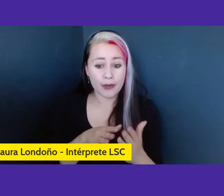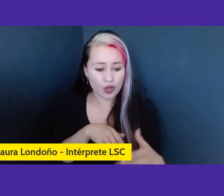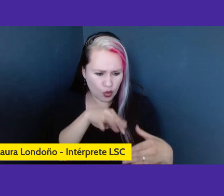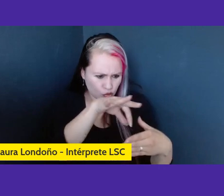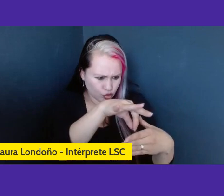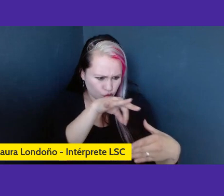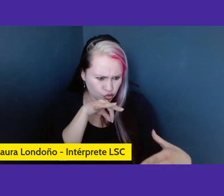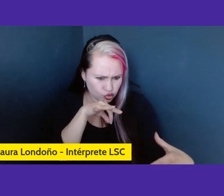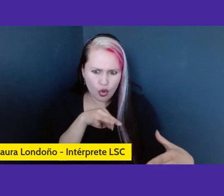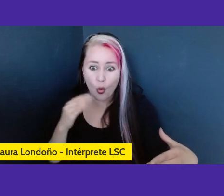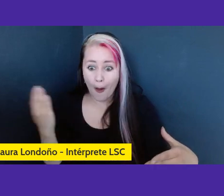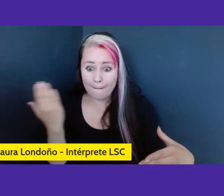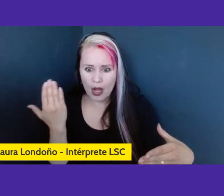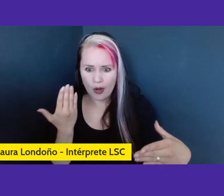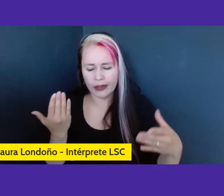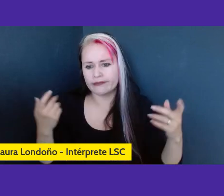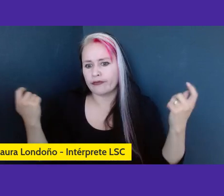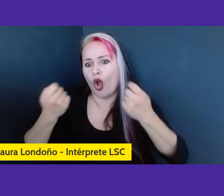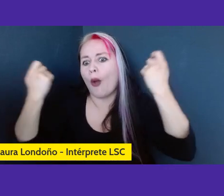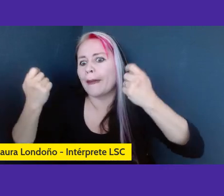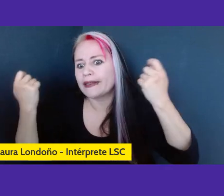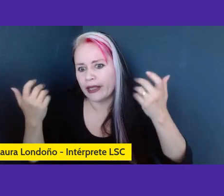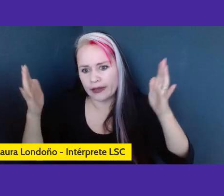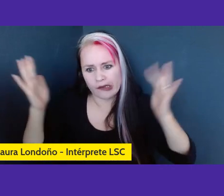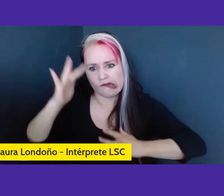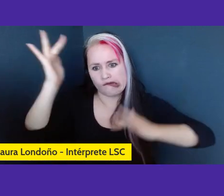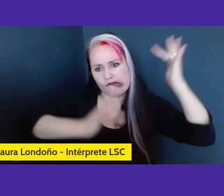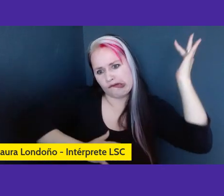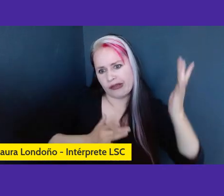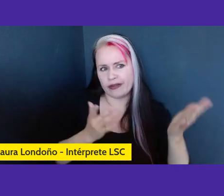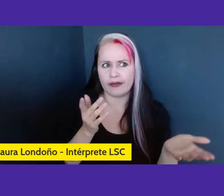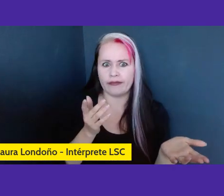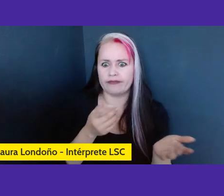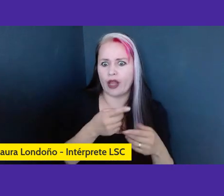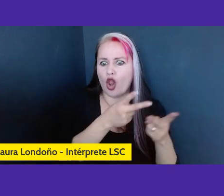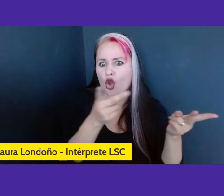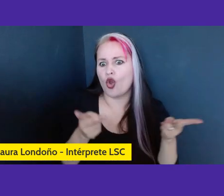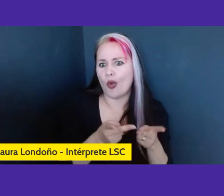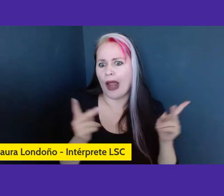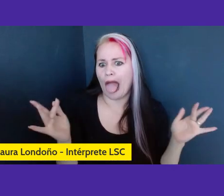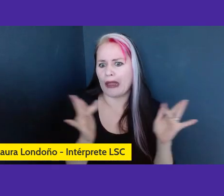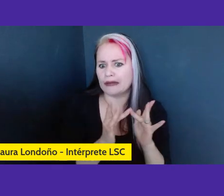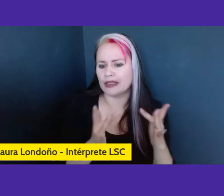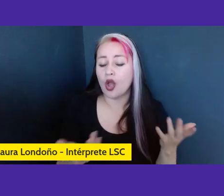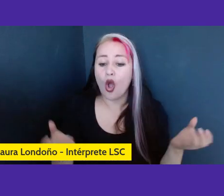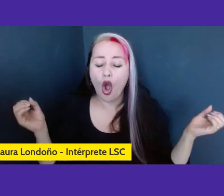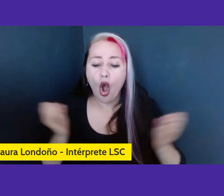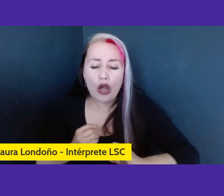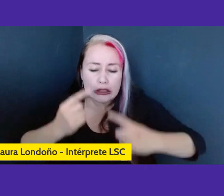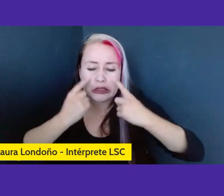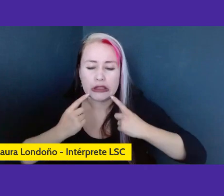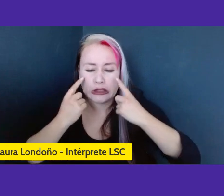ahí no vas a mandar una película comercial a San Sebastián o una comedia a Berlín. O sea, hay que